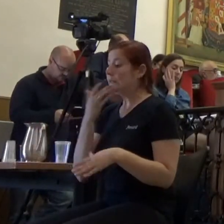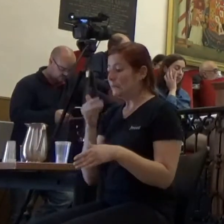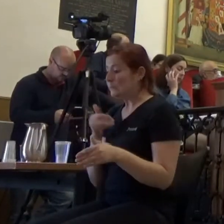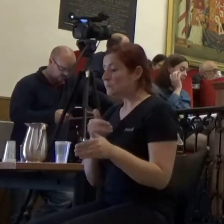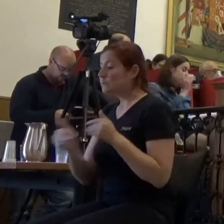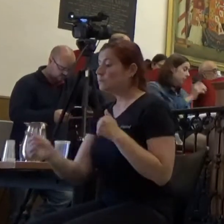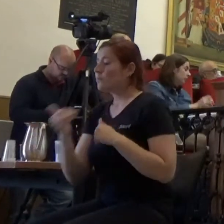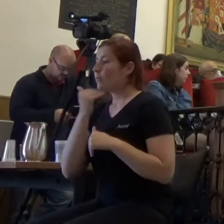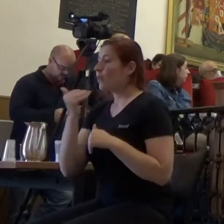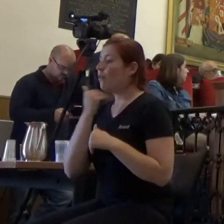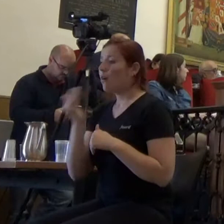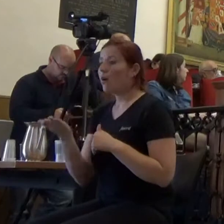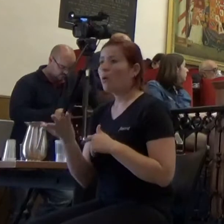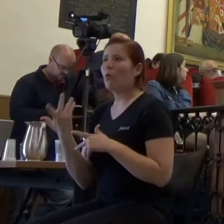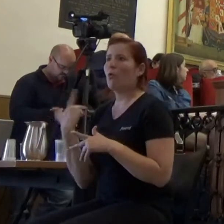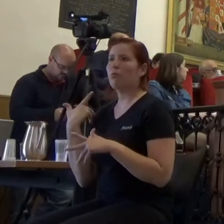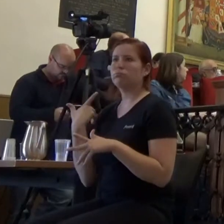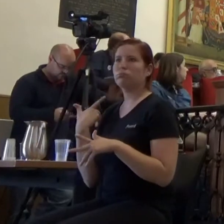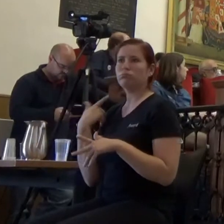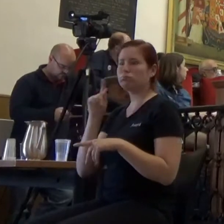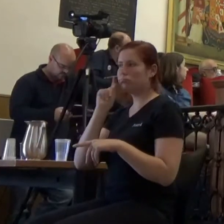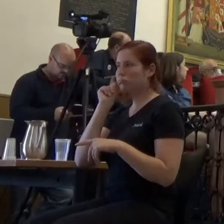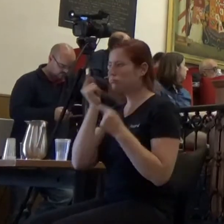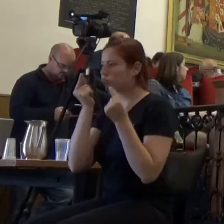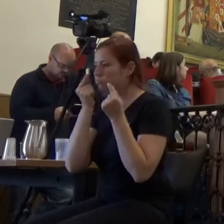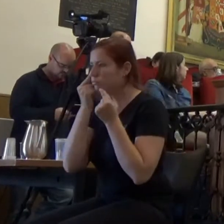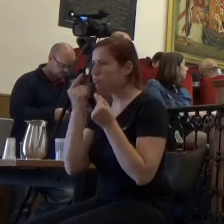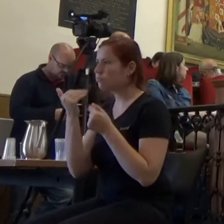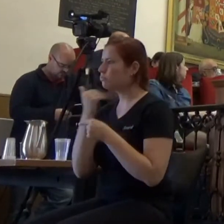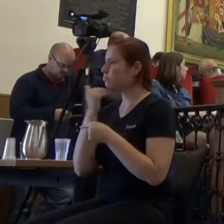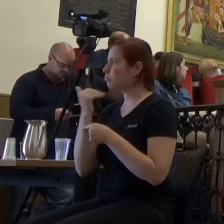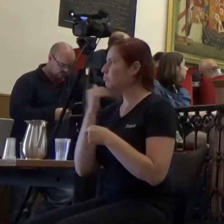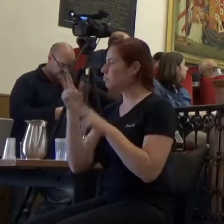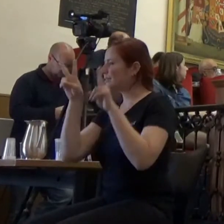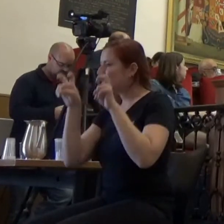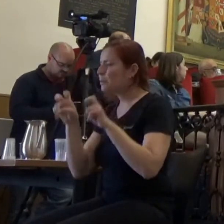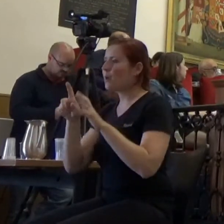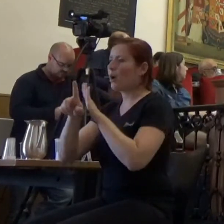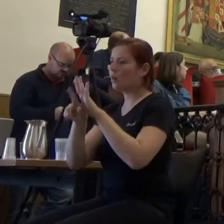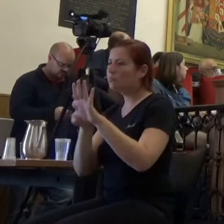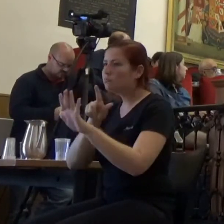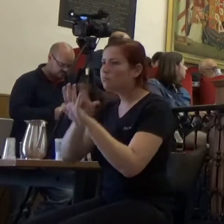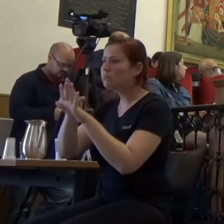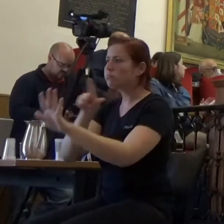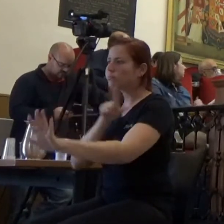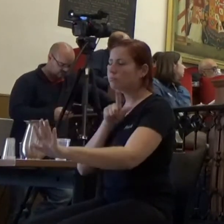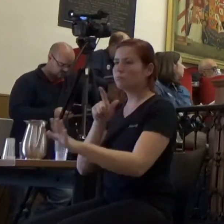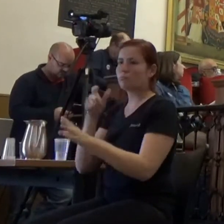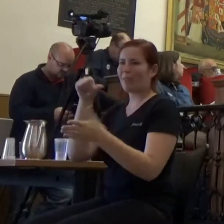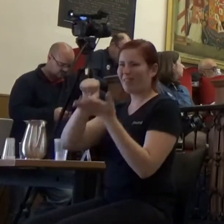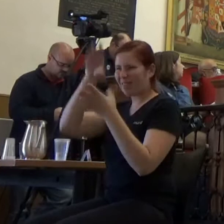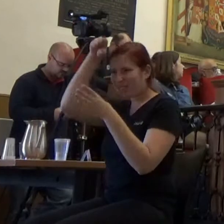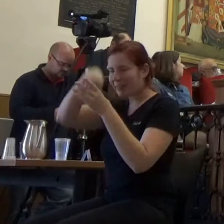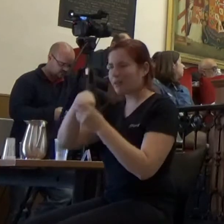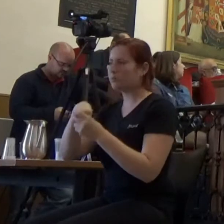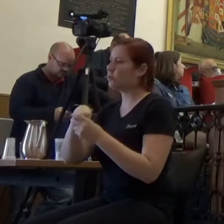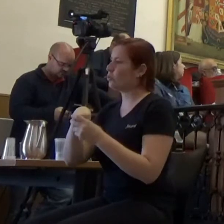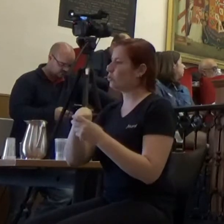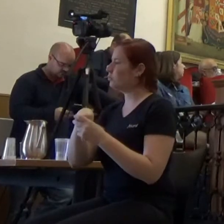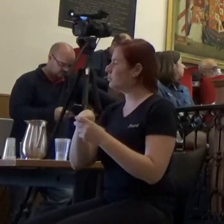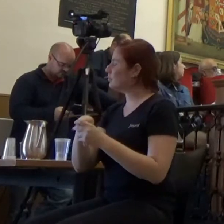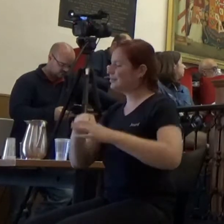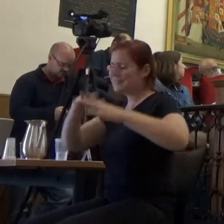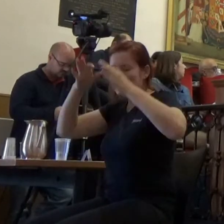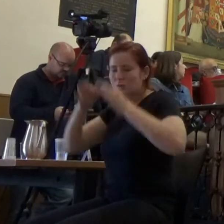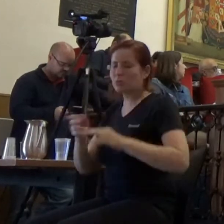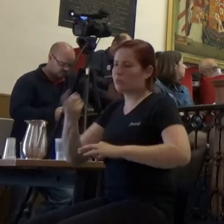si se tuviera constancia desde esta administración de alguna ilegalidad en la gestión de los centros especiales de empleo, no tenga lugar a dudas